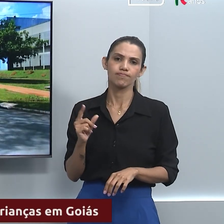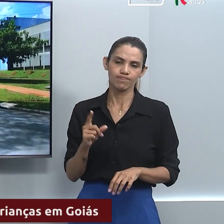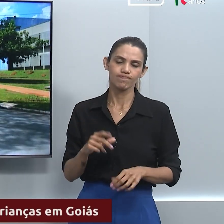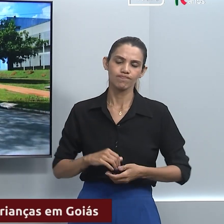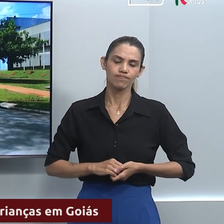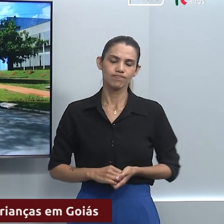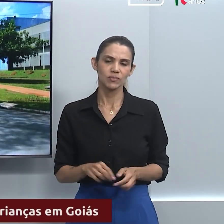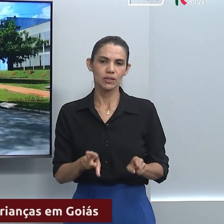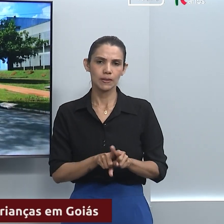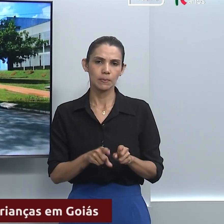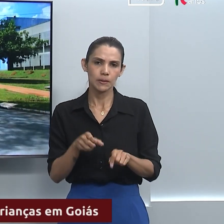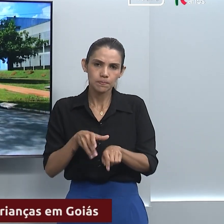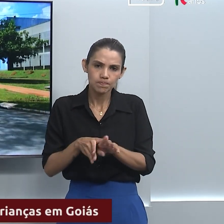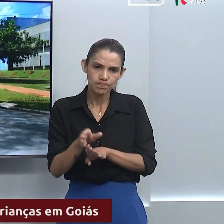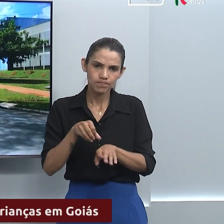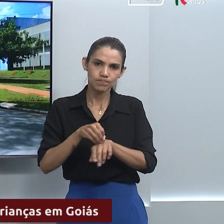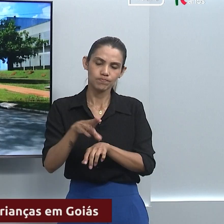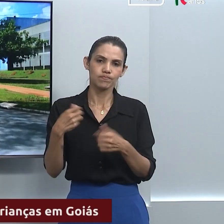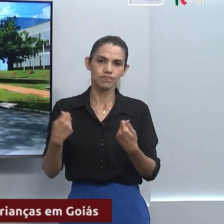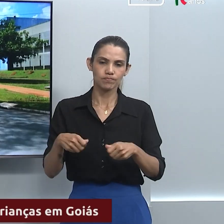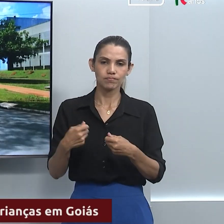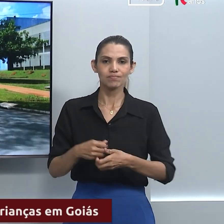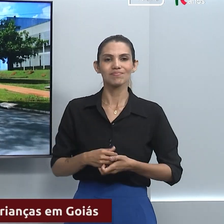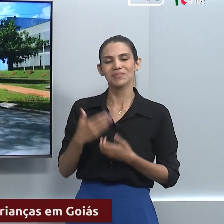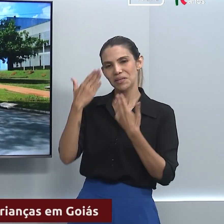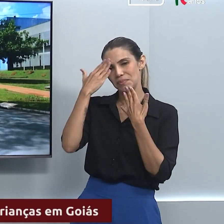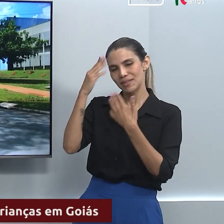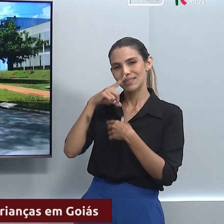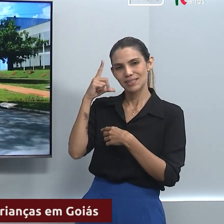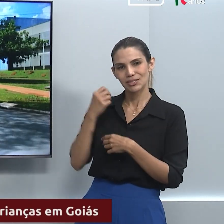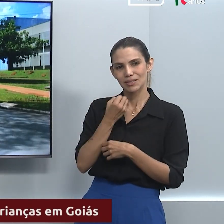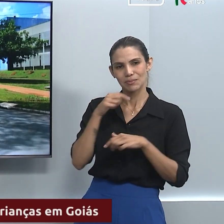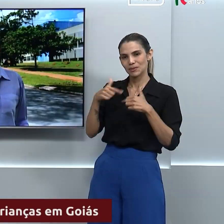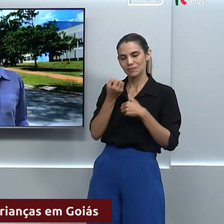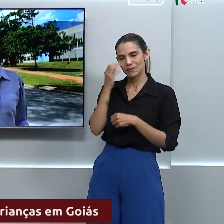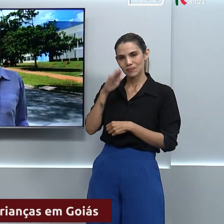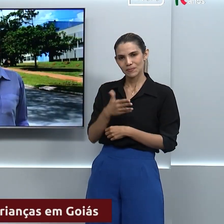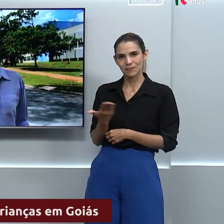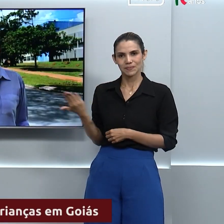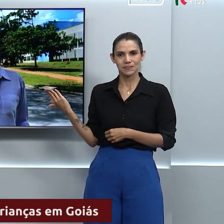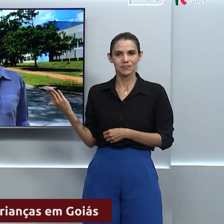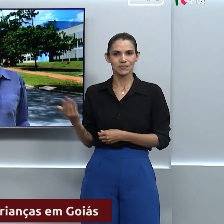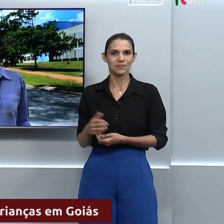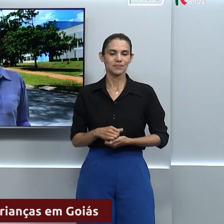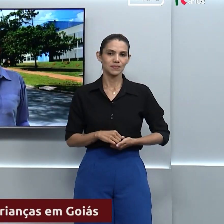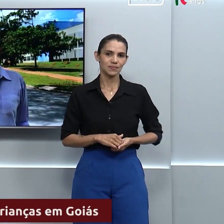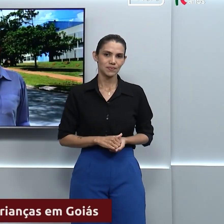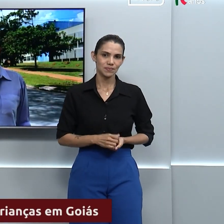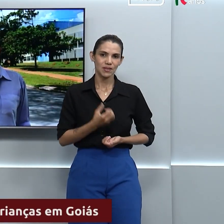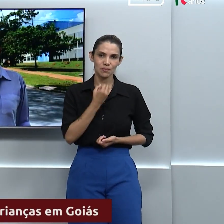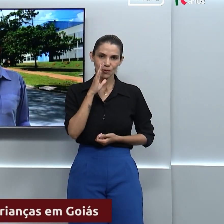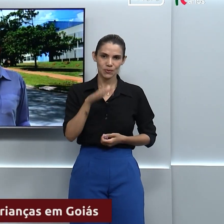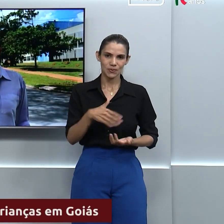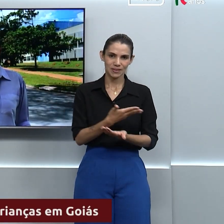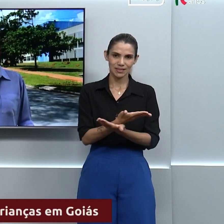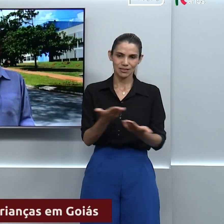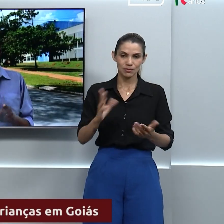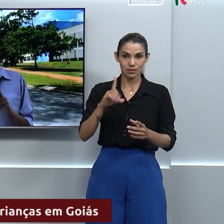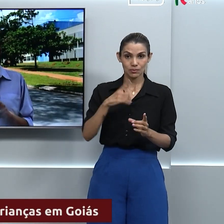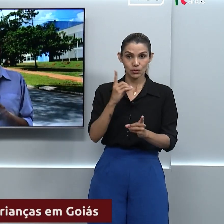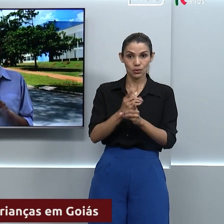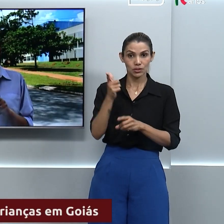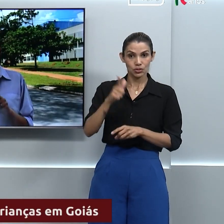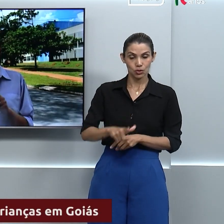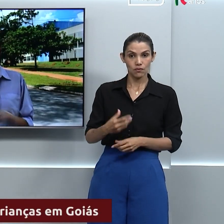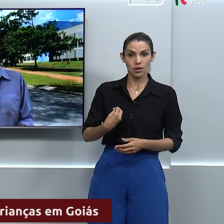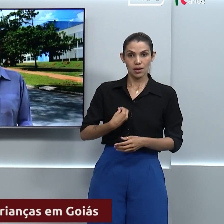vida dessas crianças. Muito obrigada, Janaína, bom trabalho, boa tarde para você. Boa tarde a todos, até a próxima. Estou de